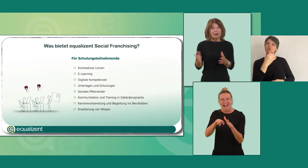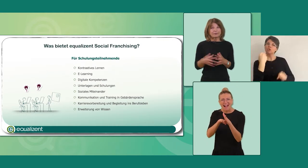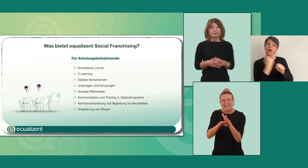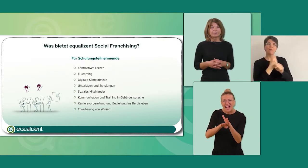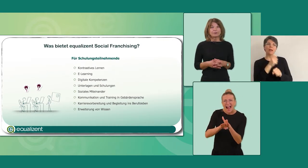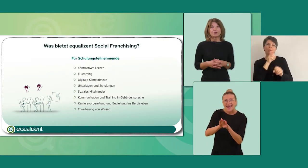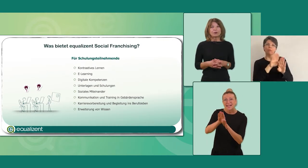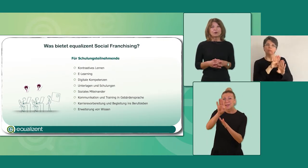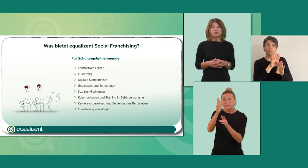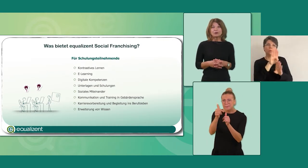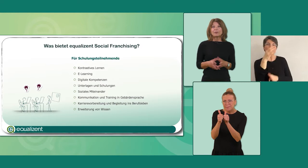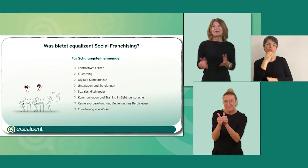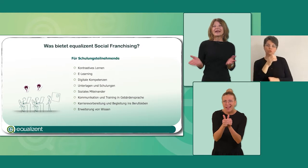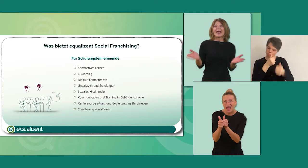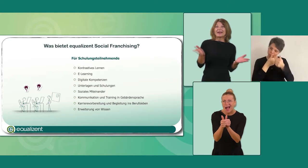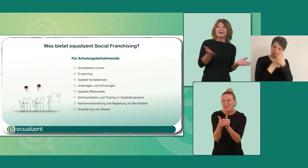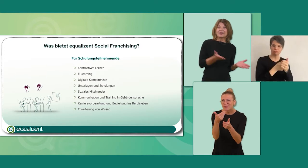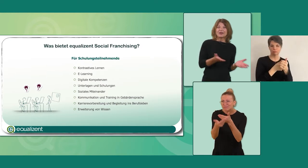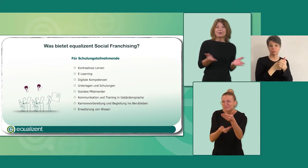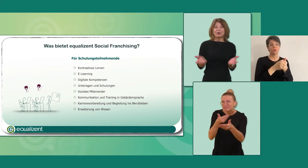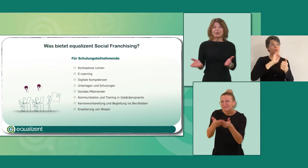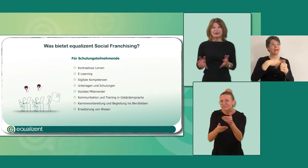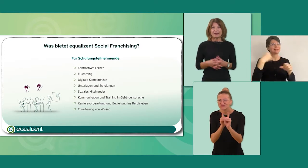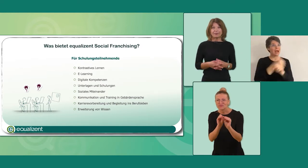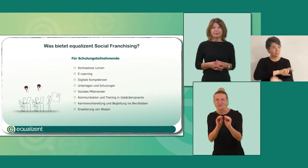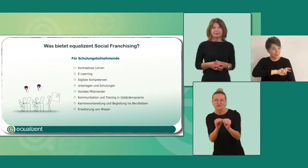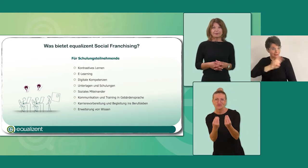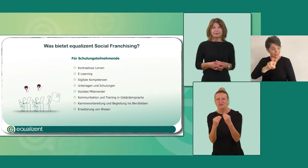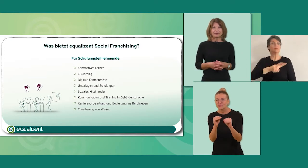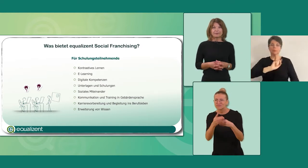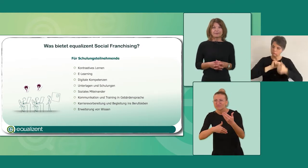vor und begleiten Sie ins Berufsleben.